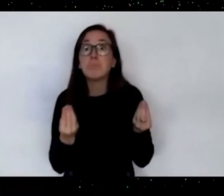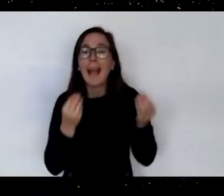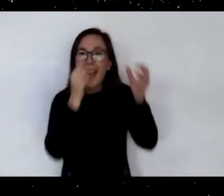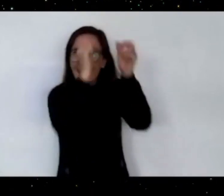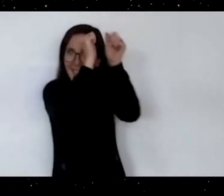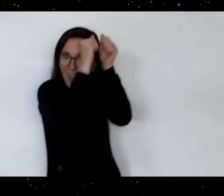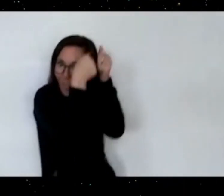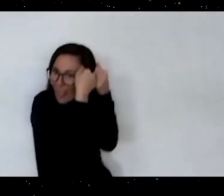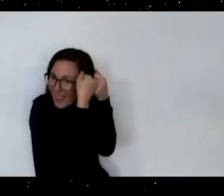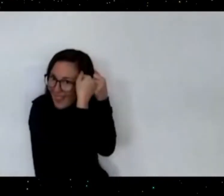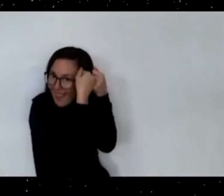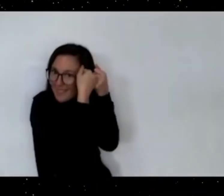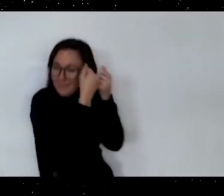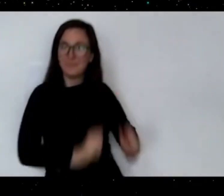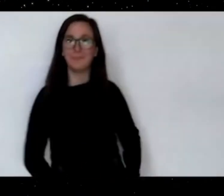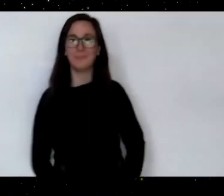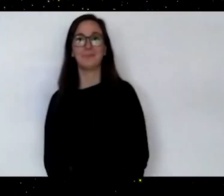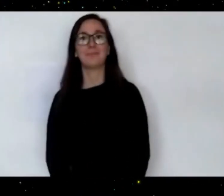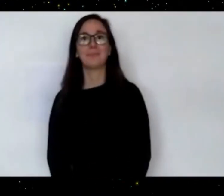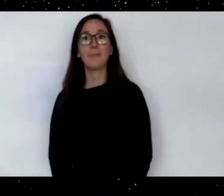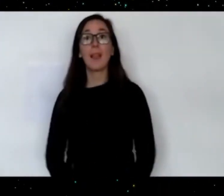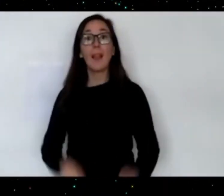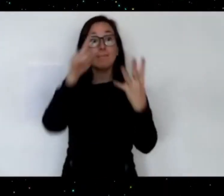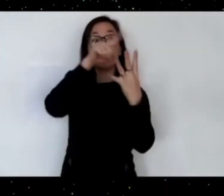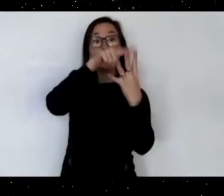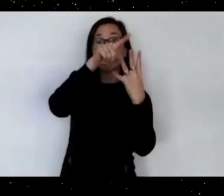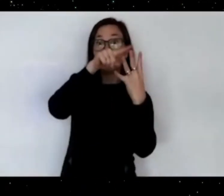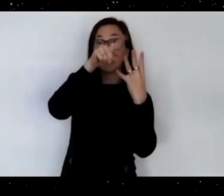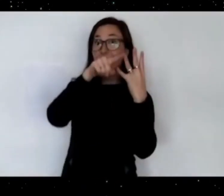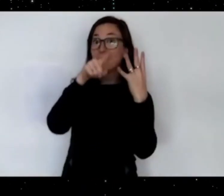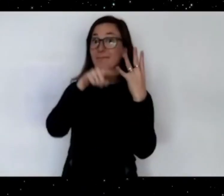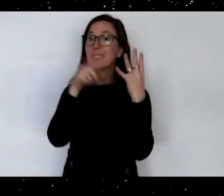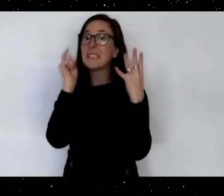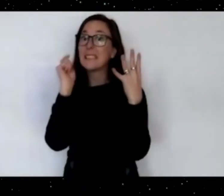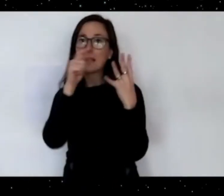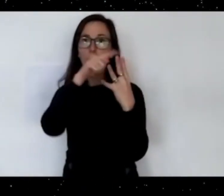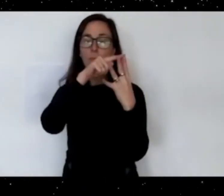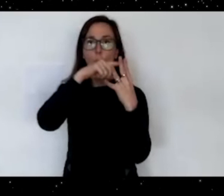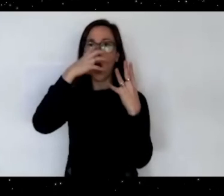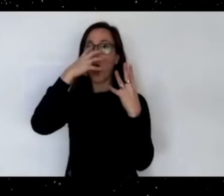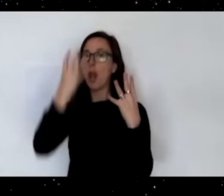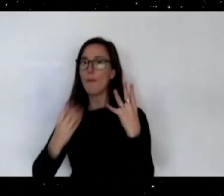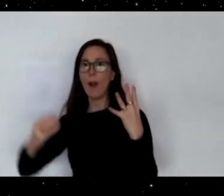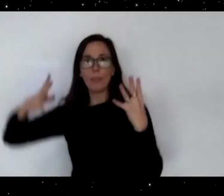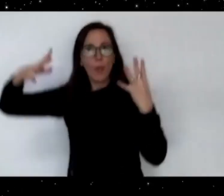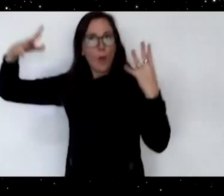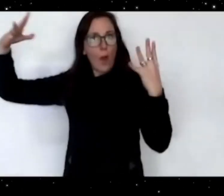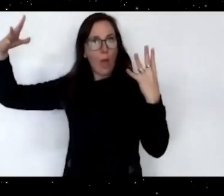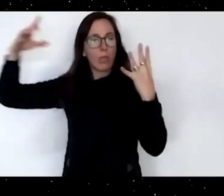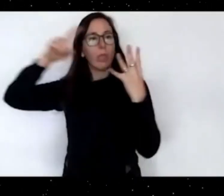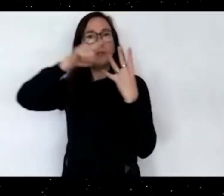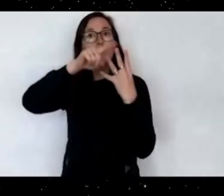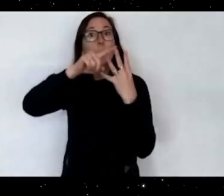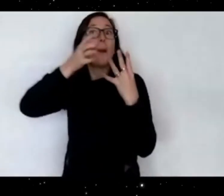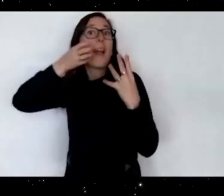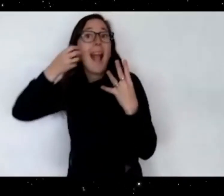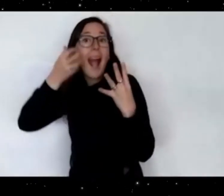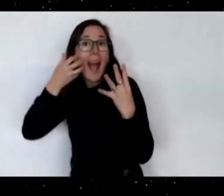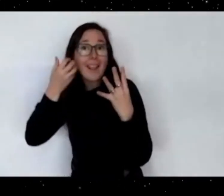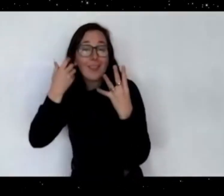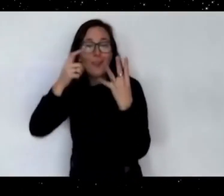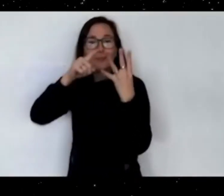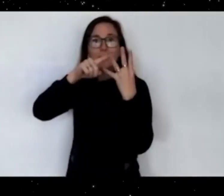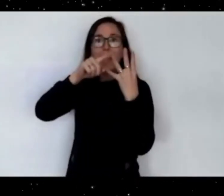escondidas. Un elefante, un gato, un ratón